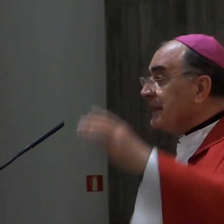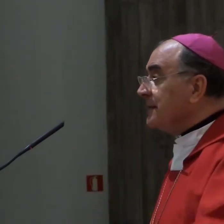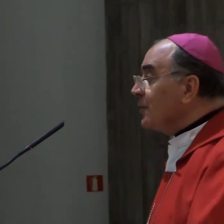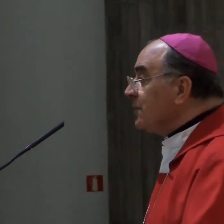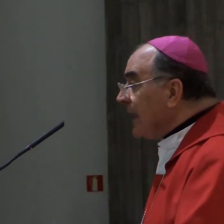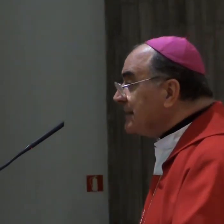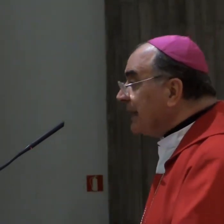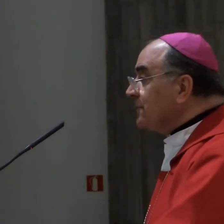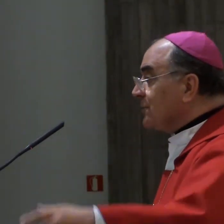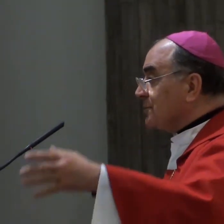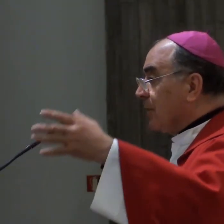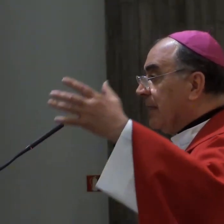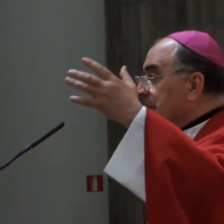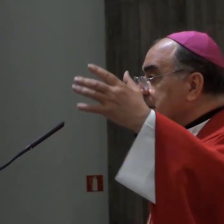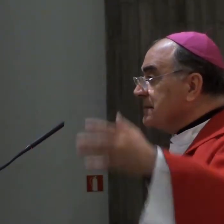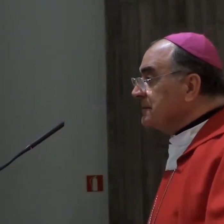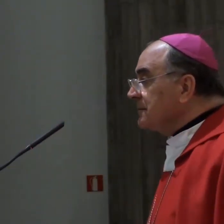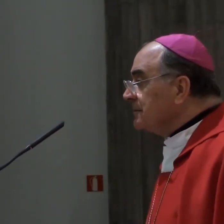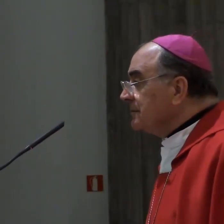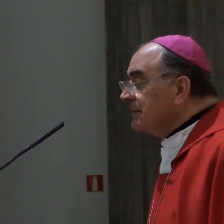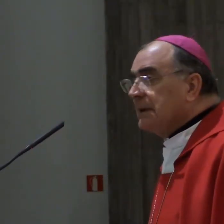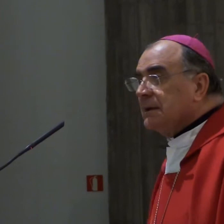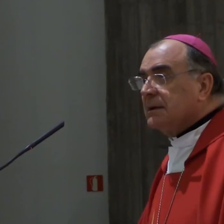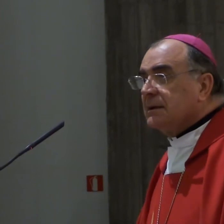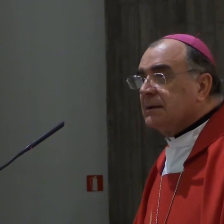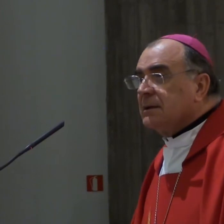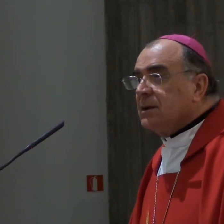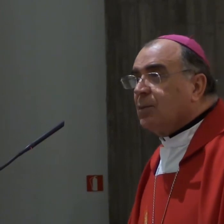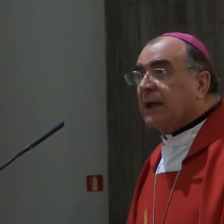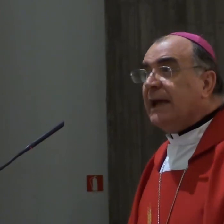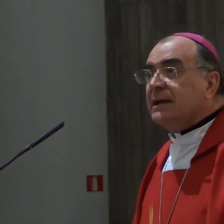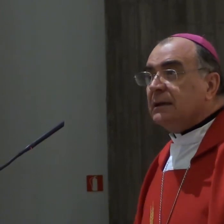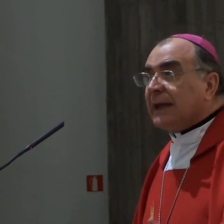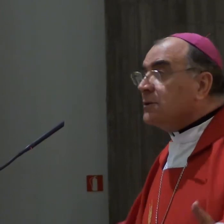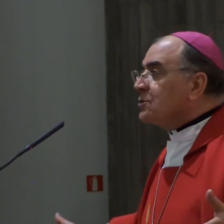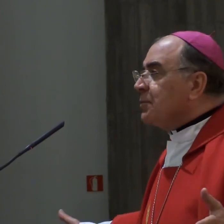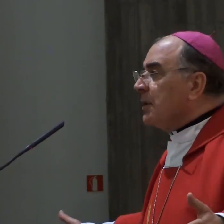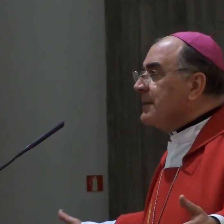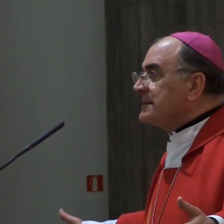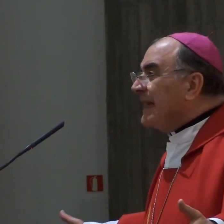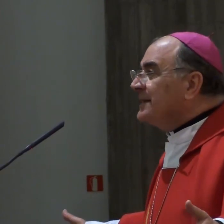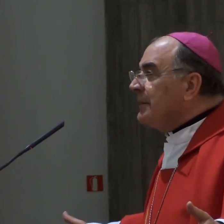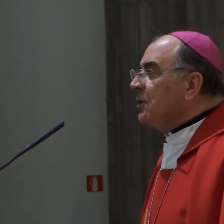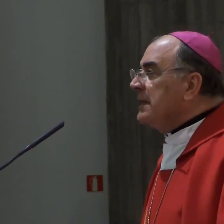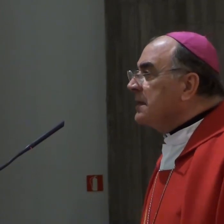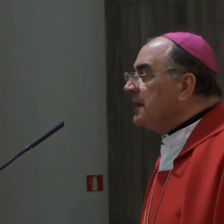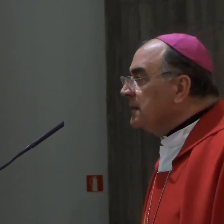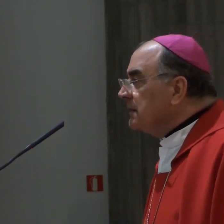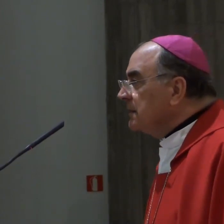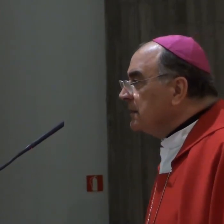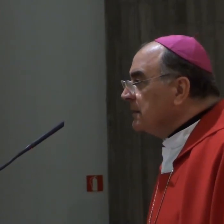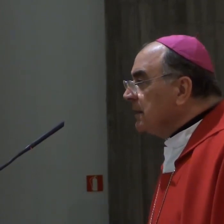de matrimonio hay tantos problemas porque hay tantos problemas tanta